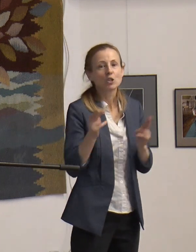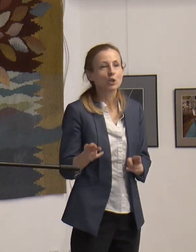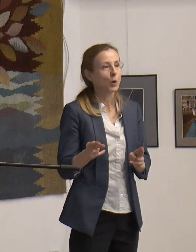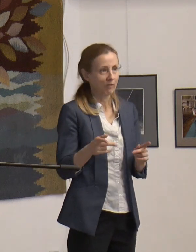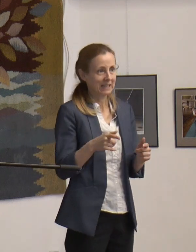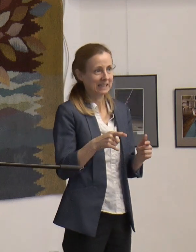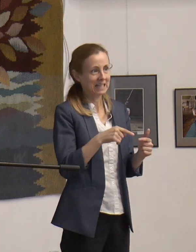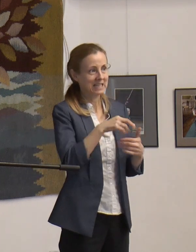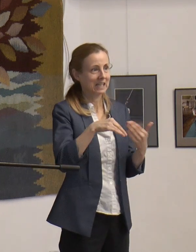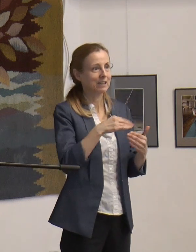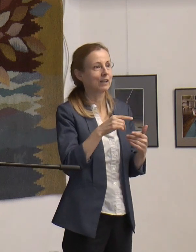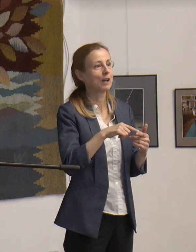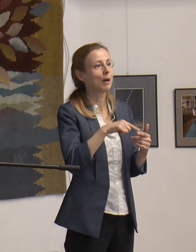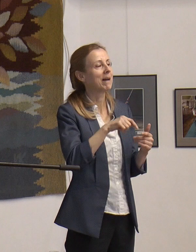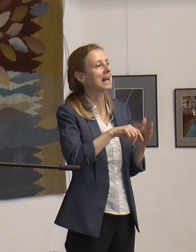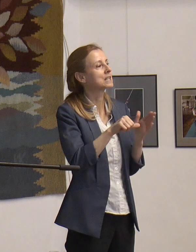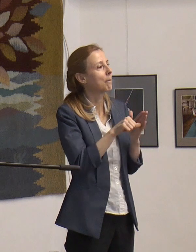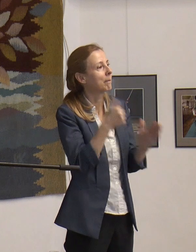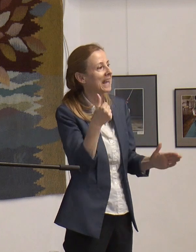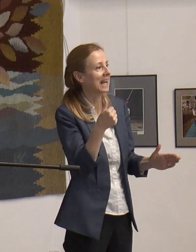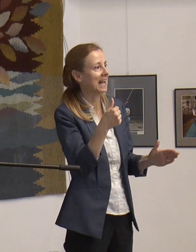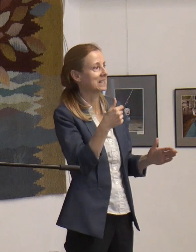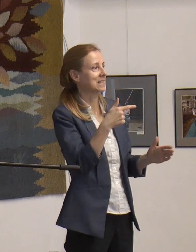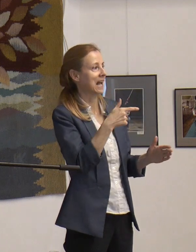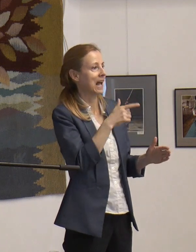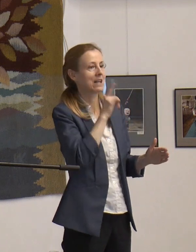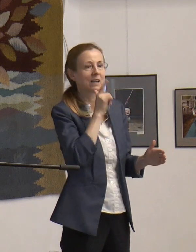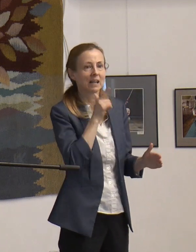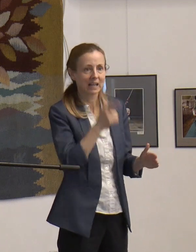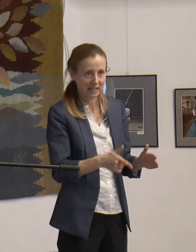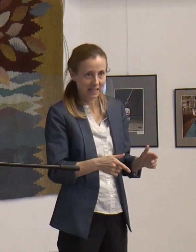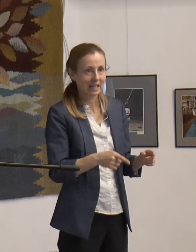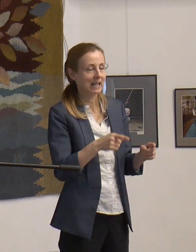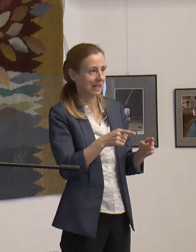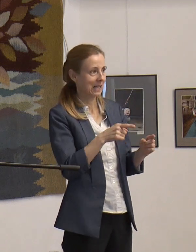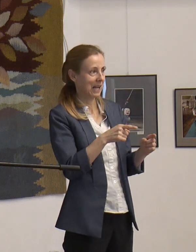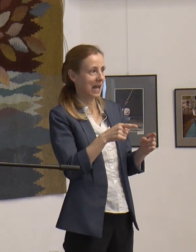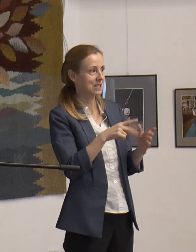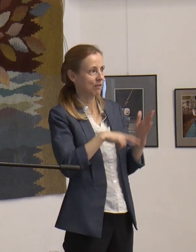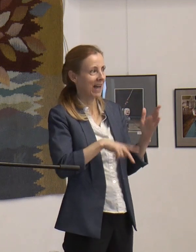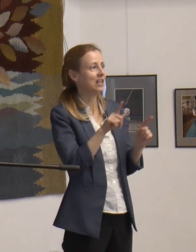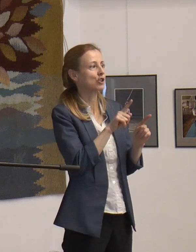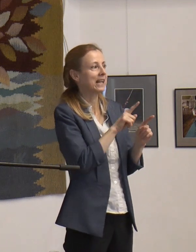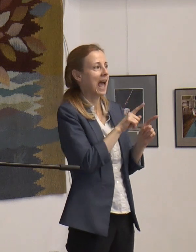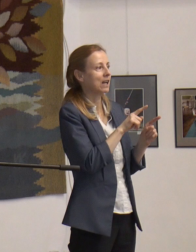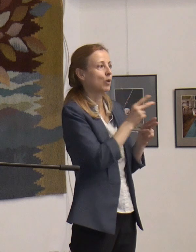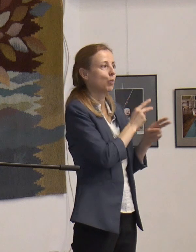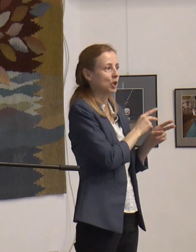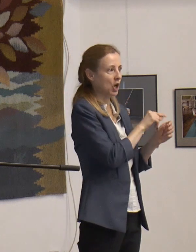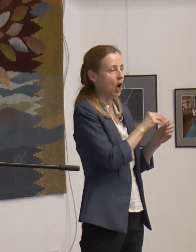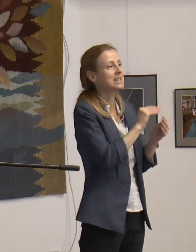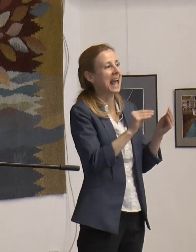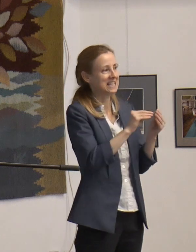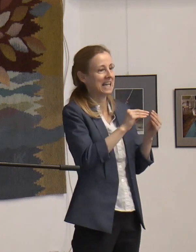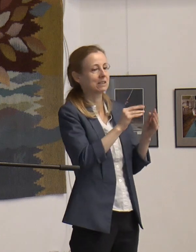még egyszer el fog hangzani ez a vers, és hogy ne legyen rögtön ugyanaz, itt egy kicsit elnézést